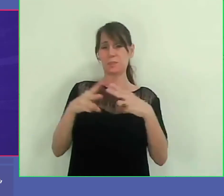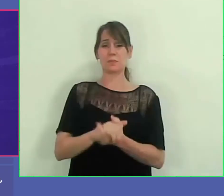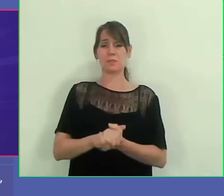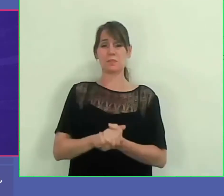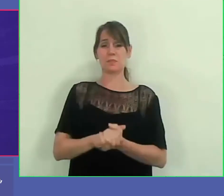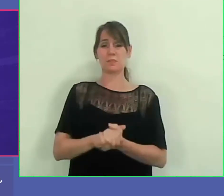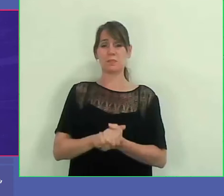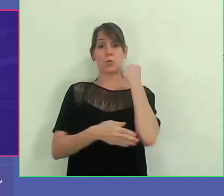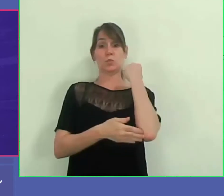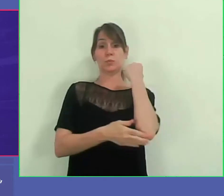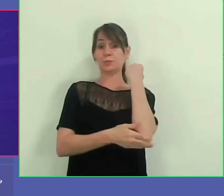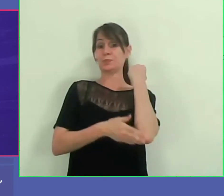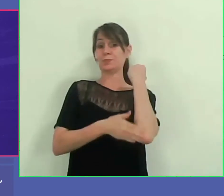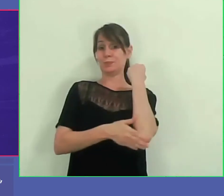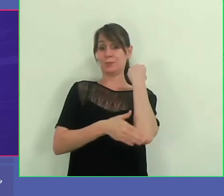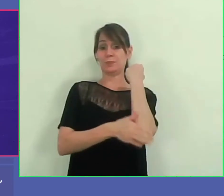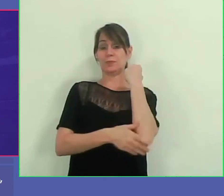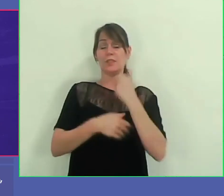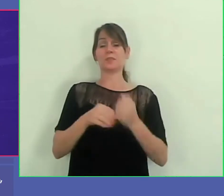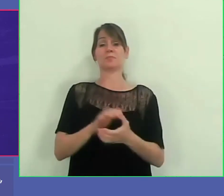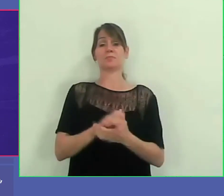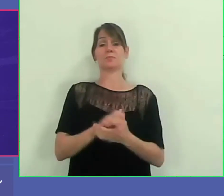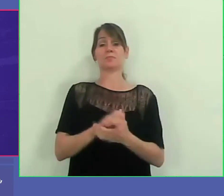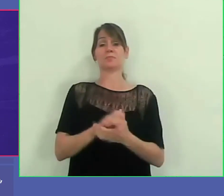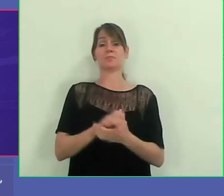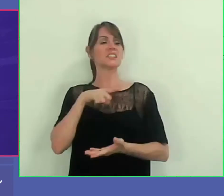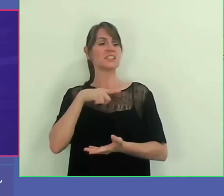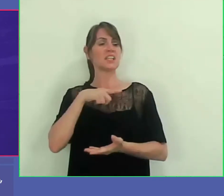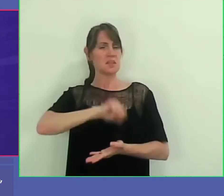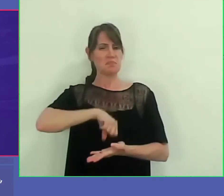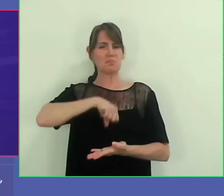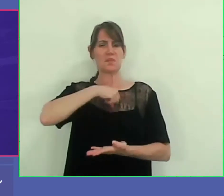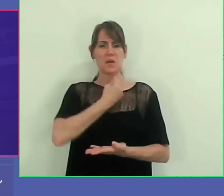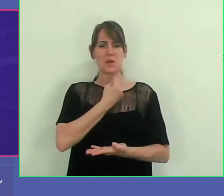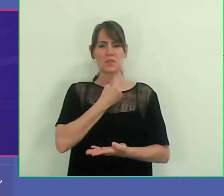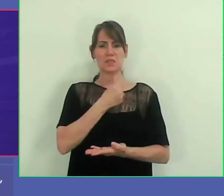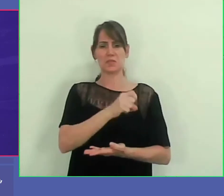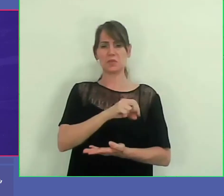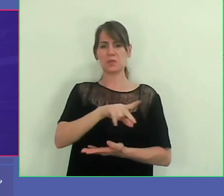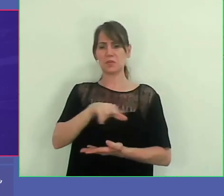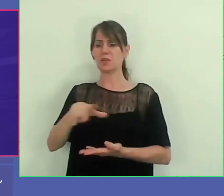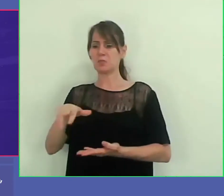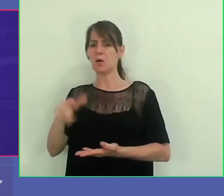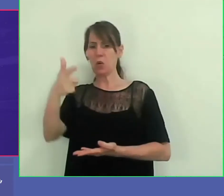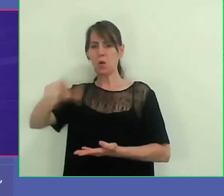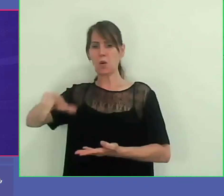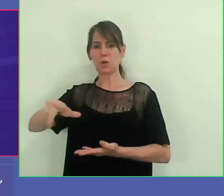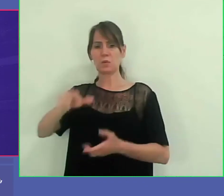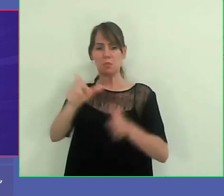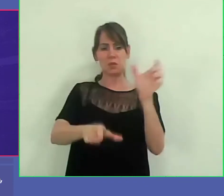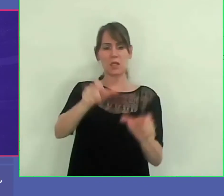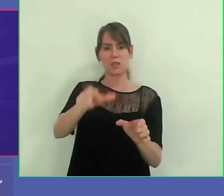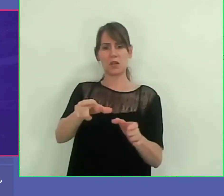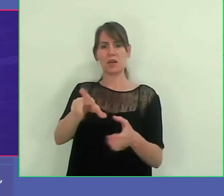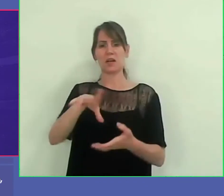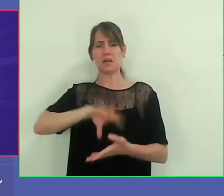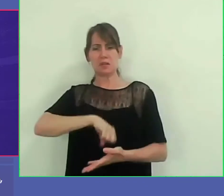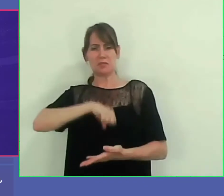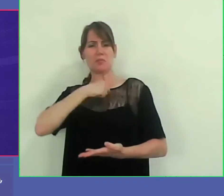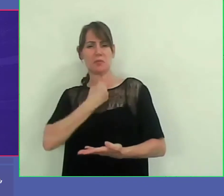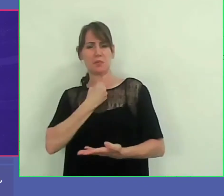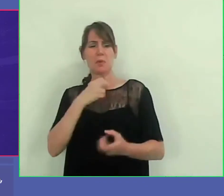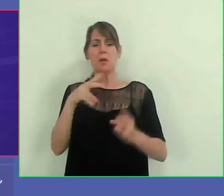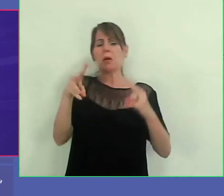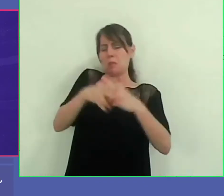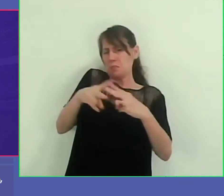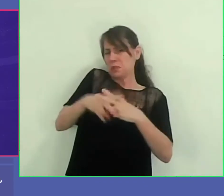ciúmes. Tem ou não tem ódio entre nós, entre seres humanos? Tem ou não tem discórdia? Eu não concordo